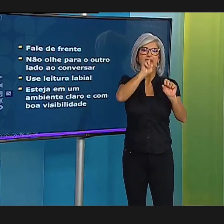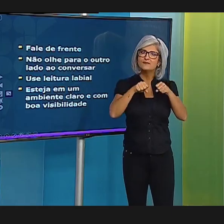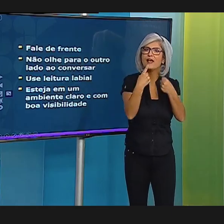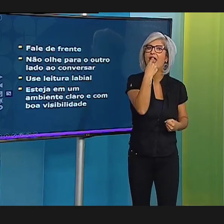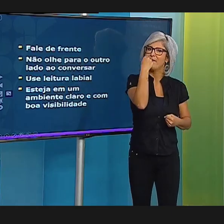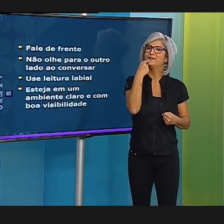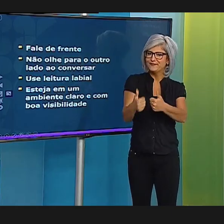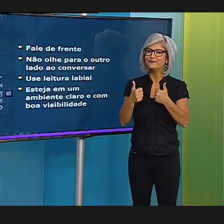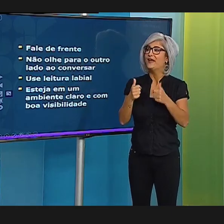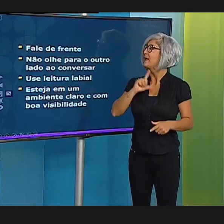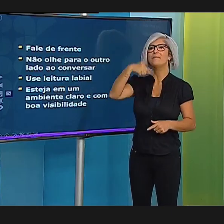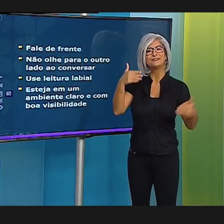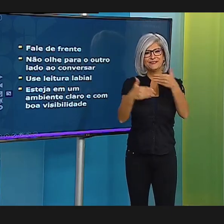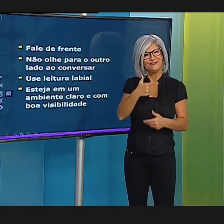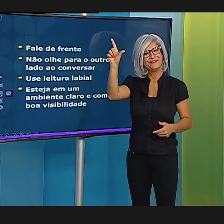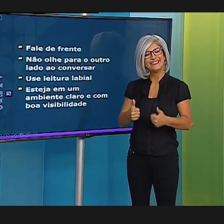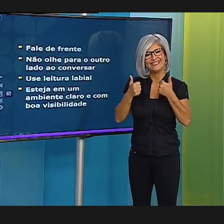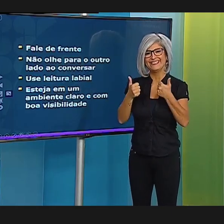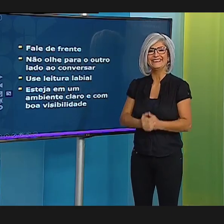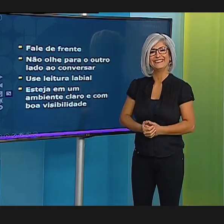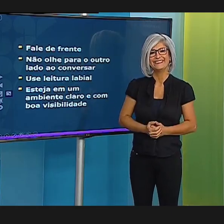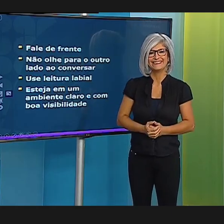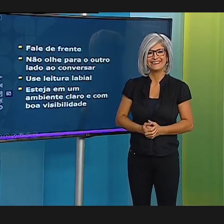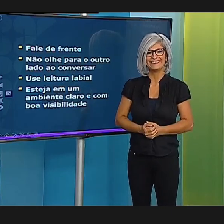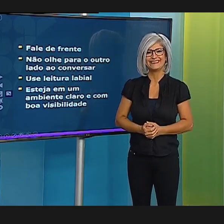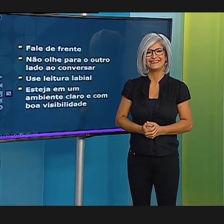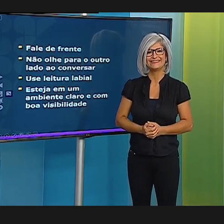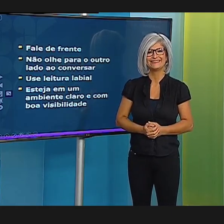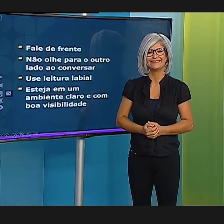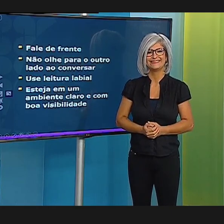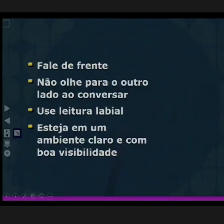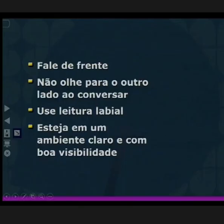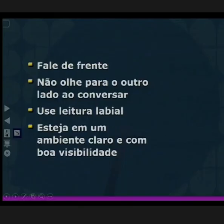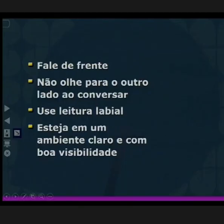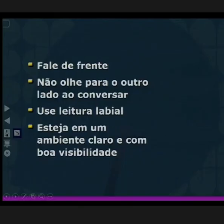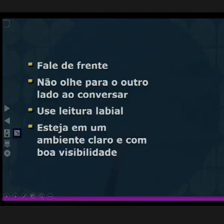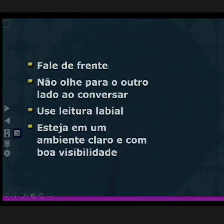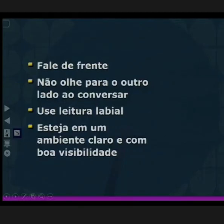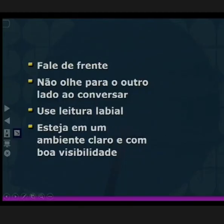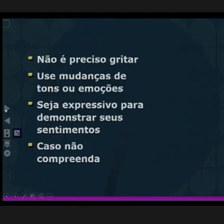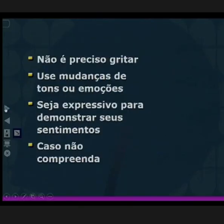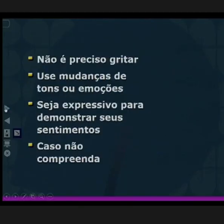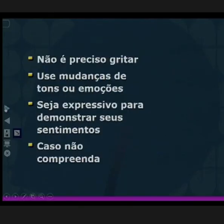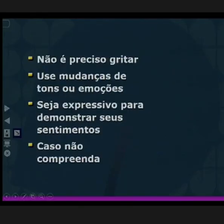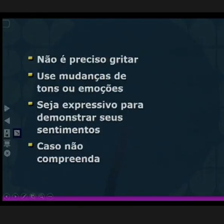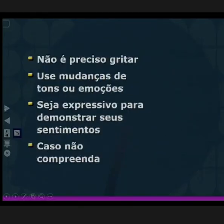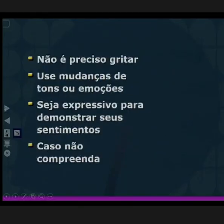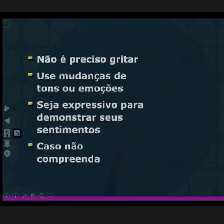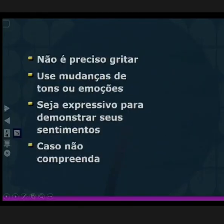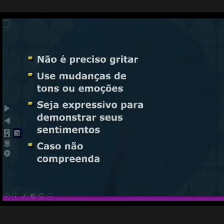uma facilidade na leitura labial. E a leitura labial também causa muito constrangimento à pessoa surda. Próximo slide. Continuando aqui no material. Não é preciso gritar.